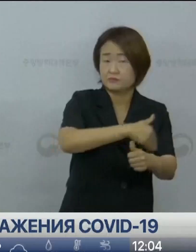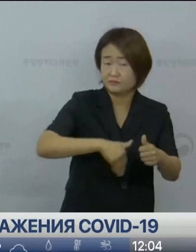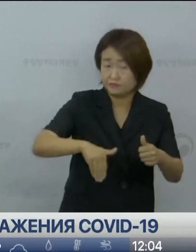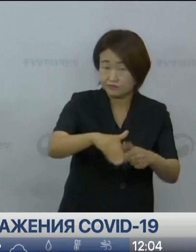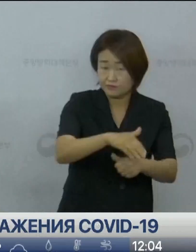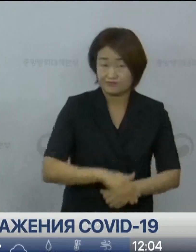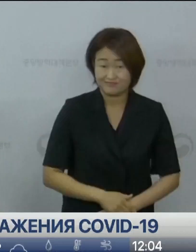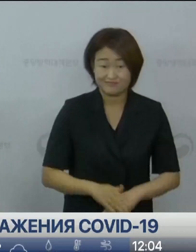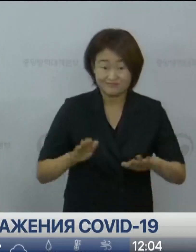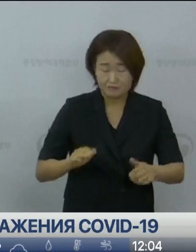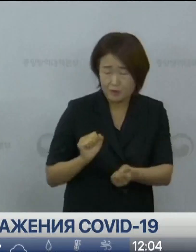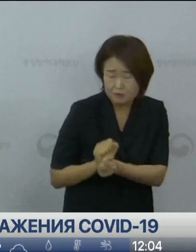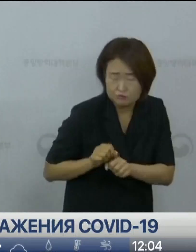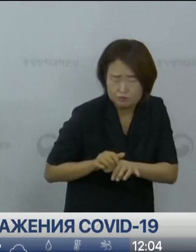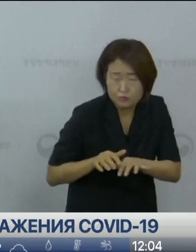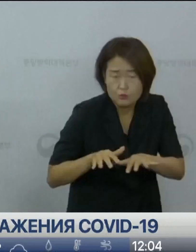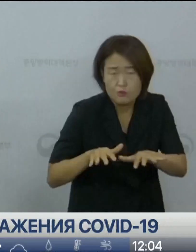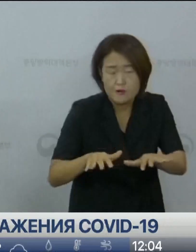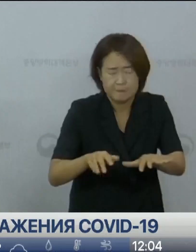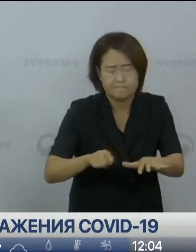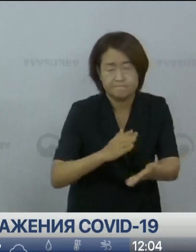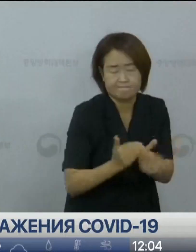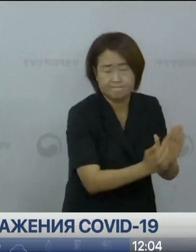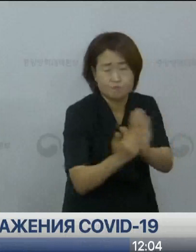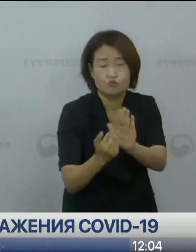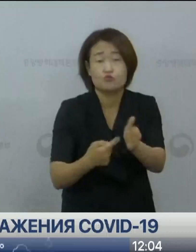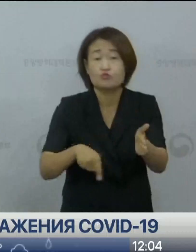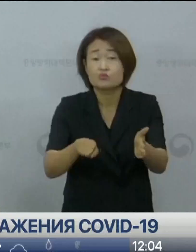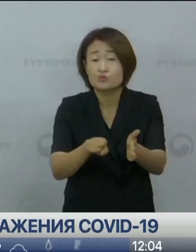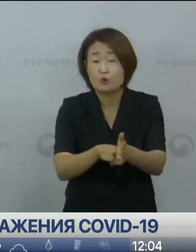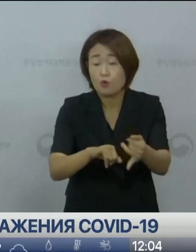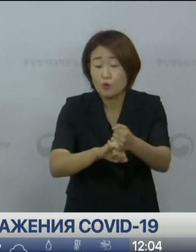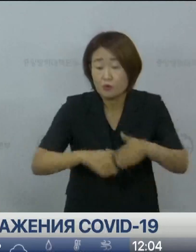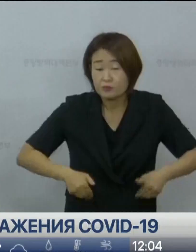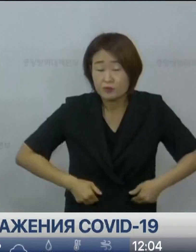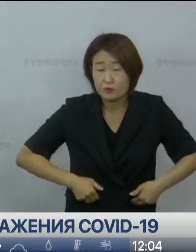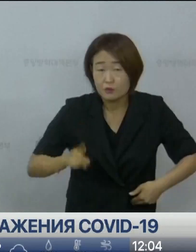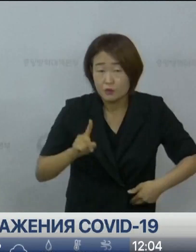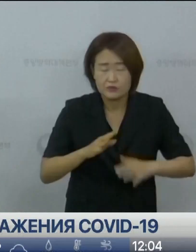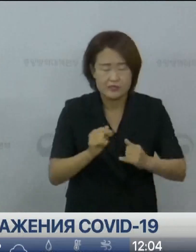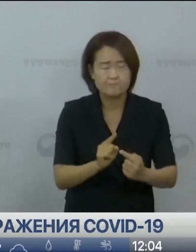сегодняшнего дня мы вводим меры социального дистанцирования второго уровня на национальном уровне